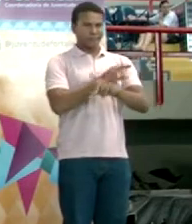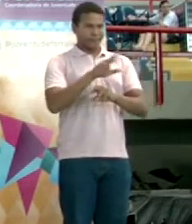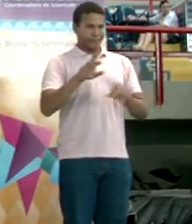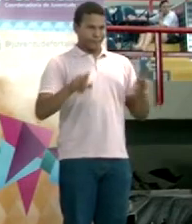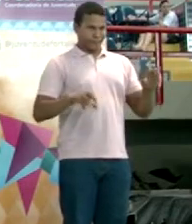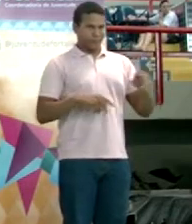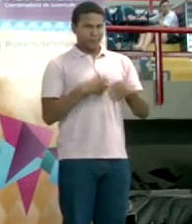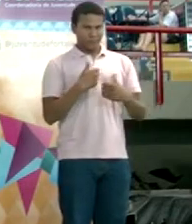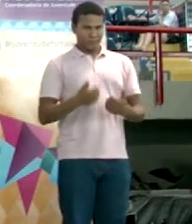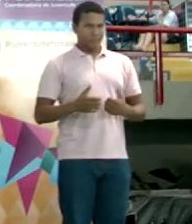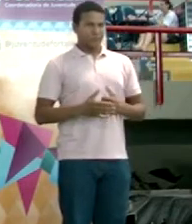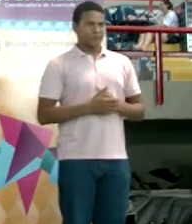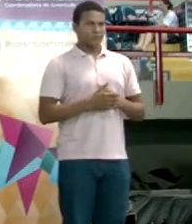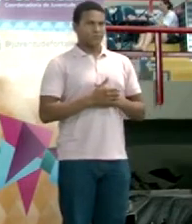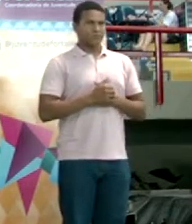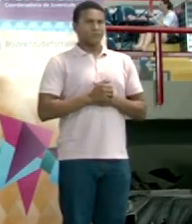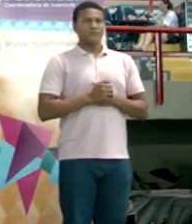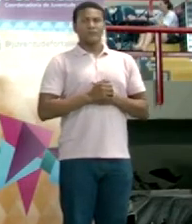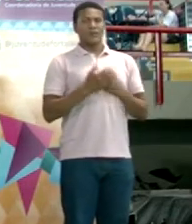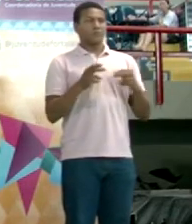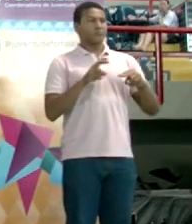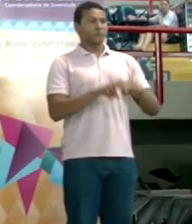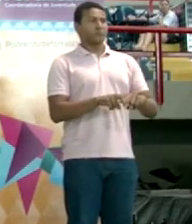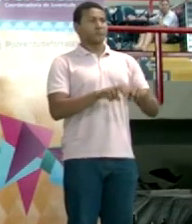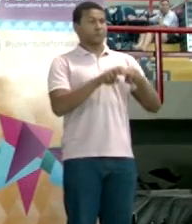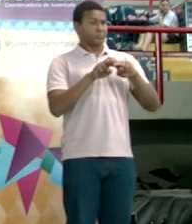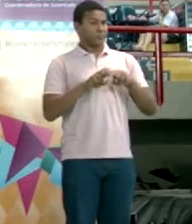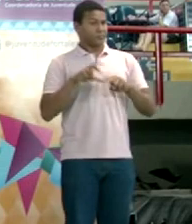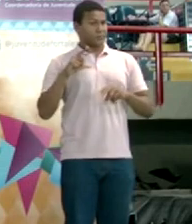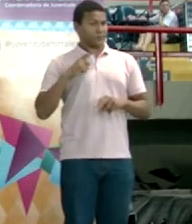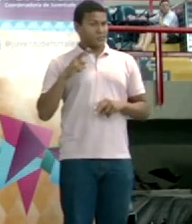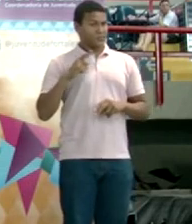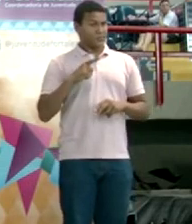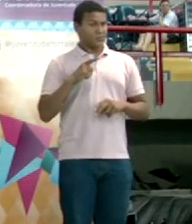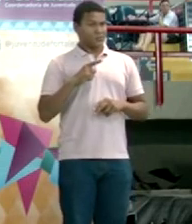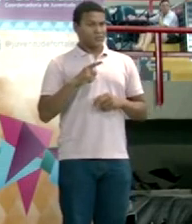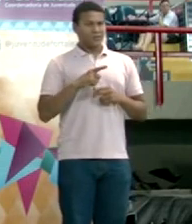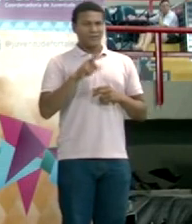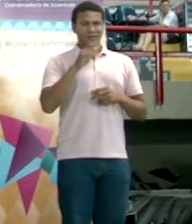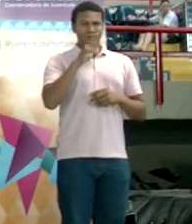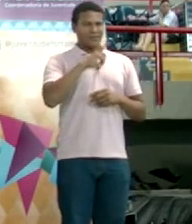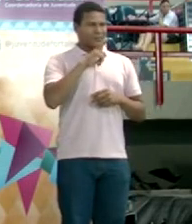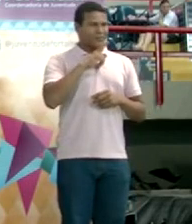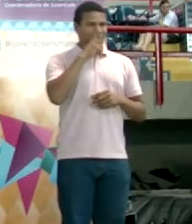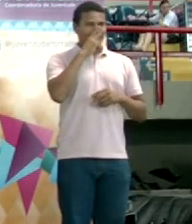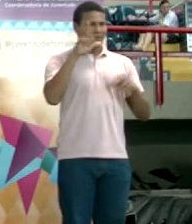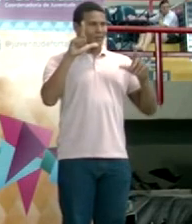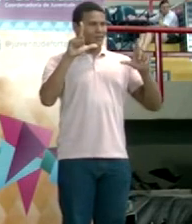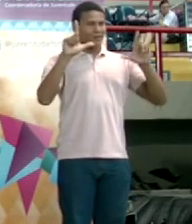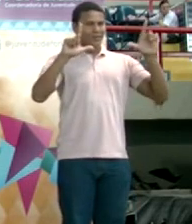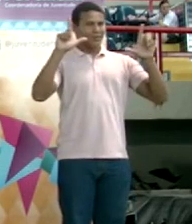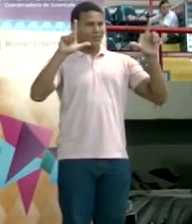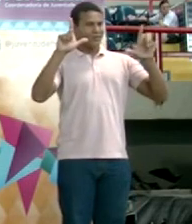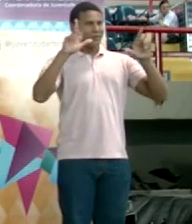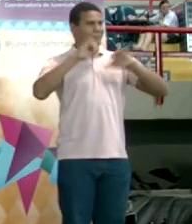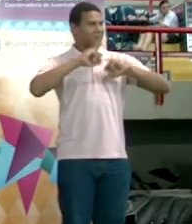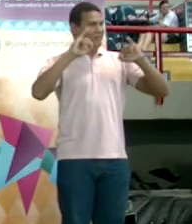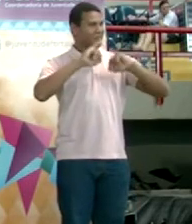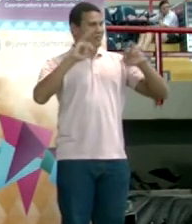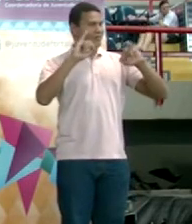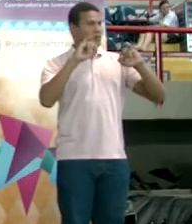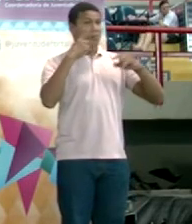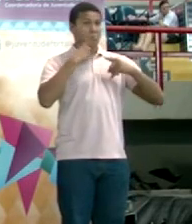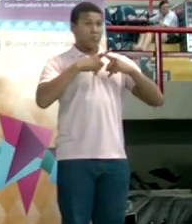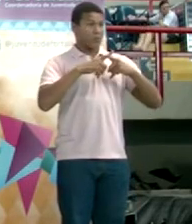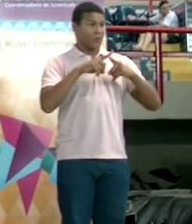aqui. É por isso que esses programas tipo da Discovery, NetGeo, fazem tanto sucesso.